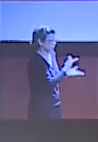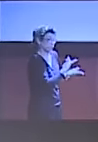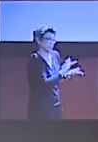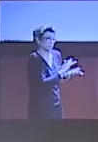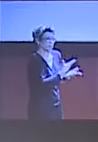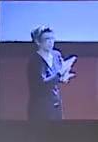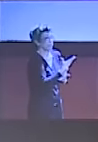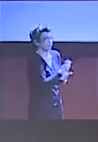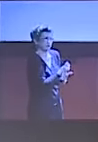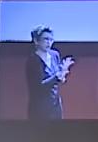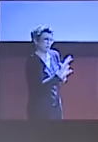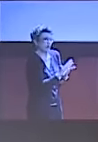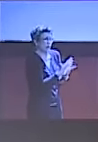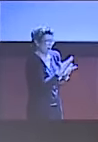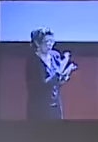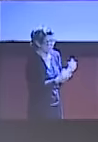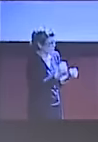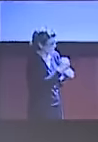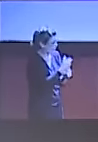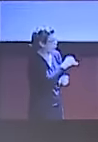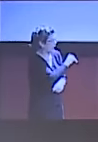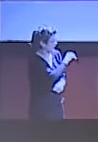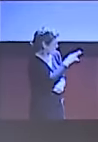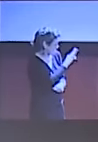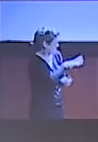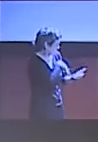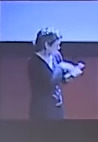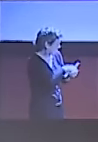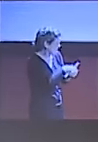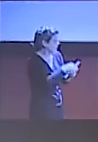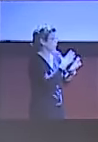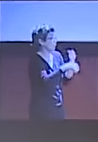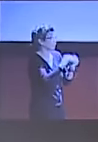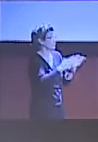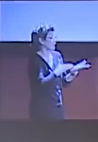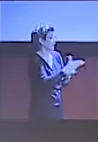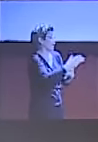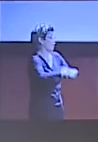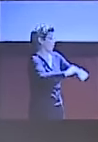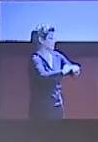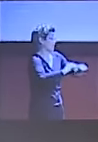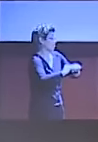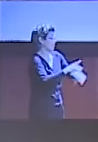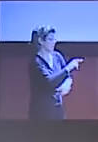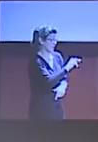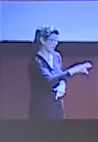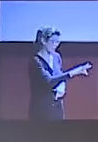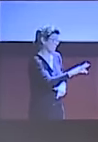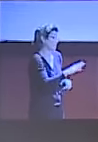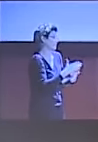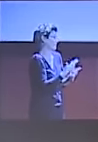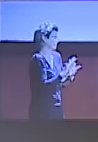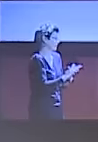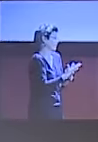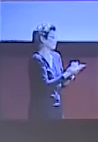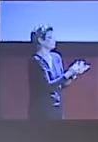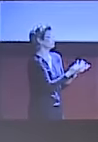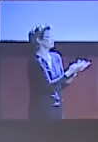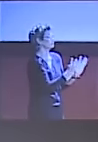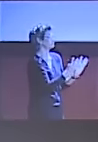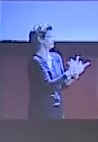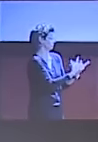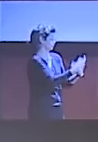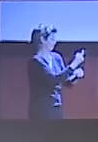cofondateurs d'IVT. Et vous avez eu une carrière d'enseignant de la LSF pour les futurs